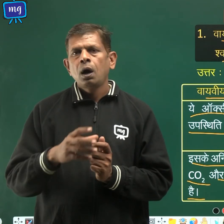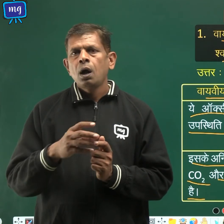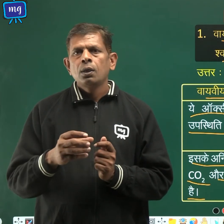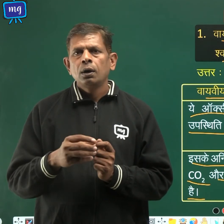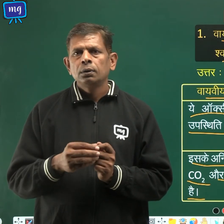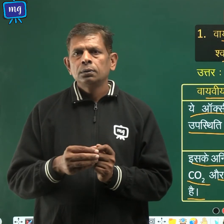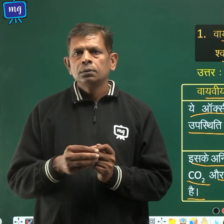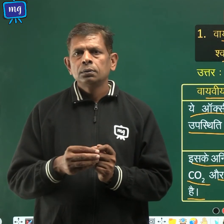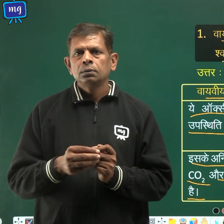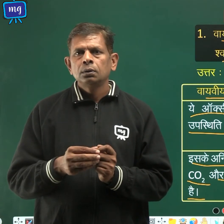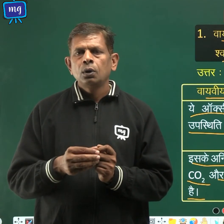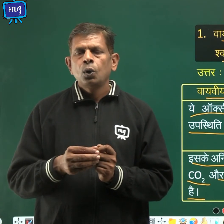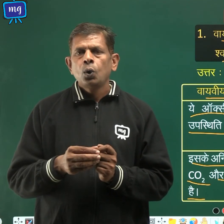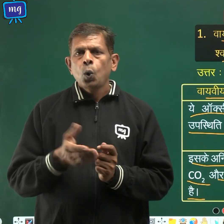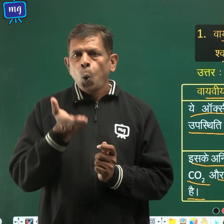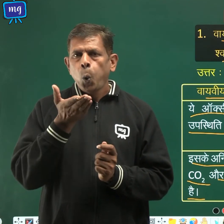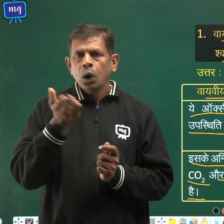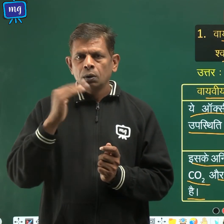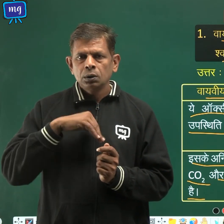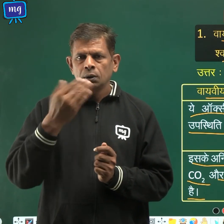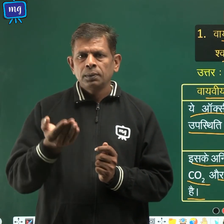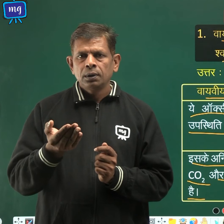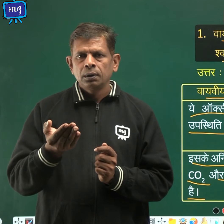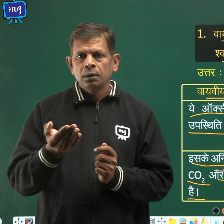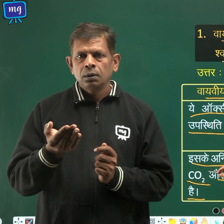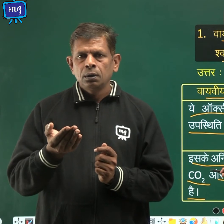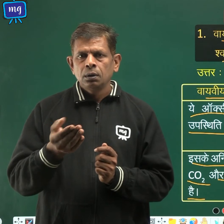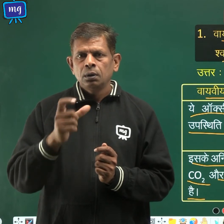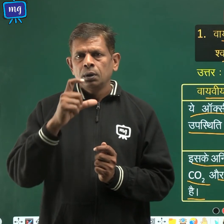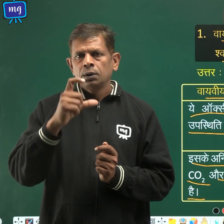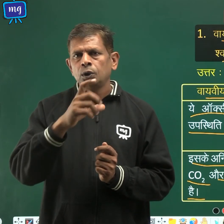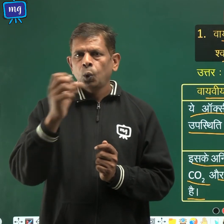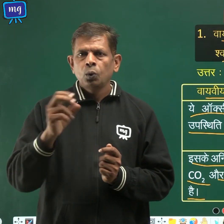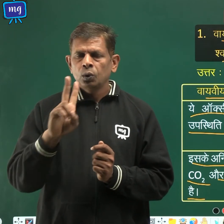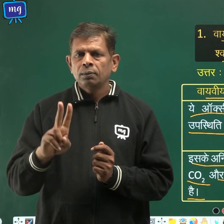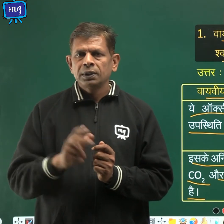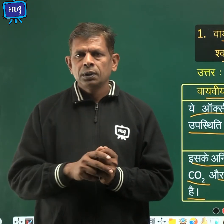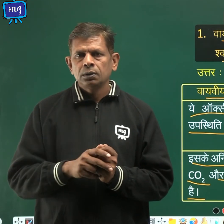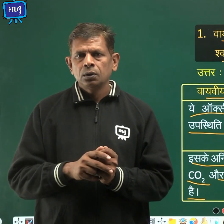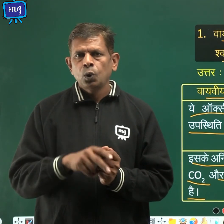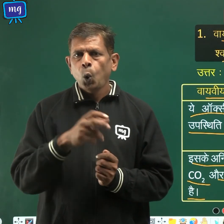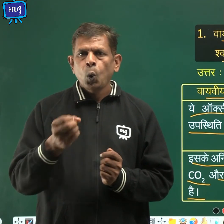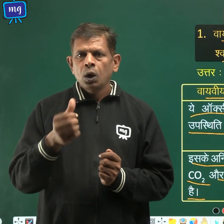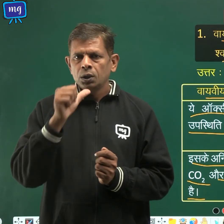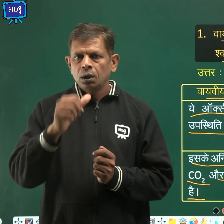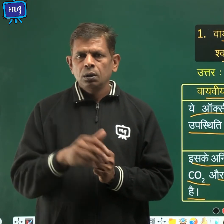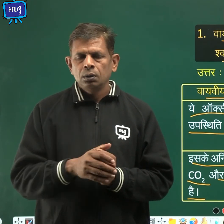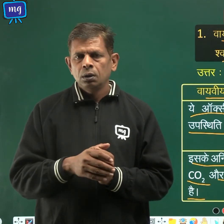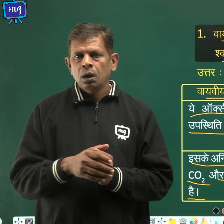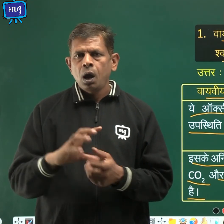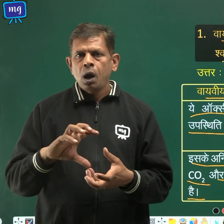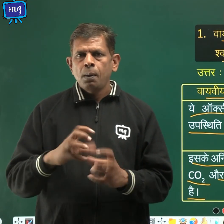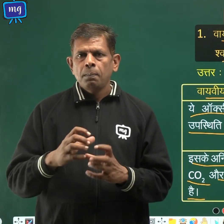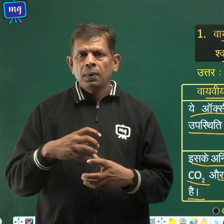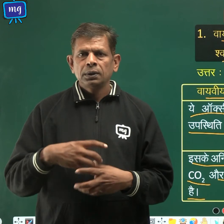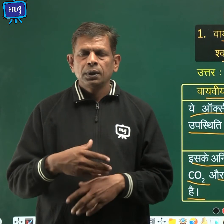अर्थात वायवीय श्वसन में कार्बन डाइऑक्साइड और जल बनते